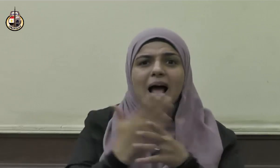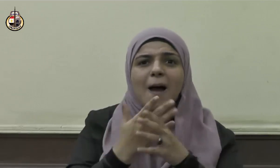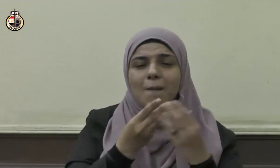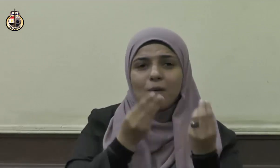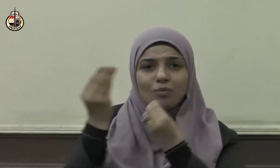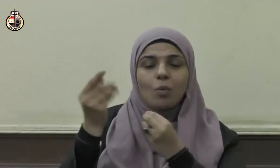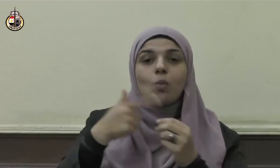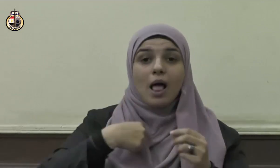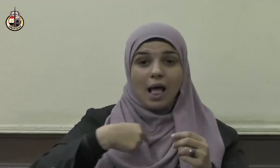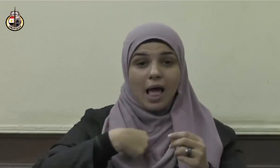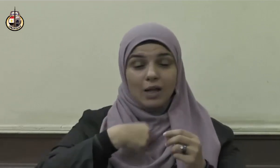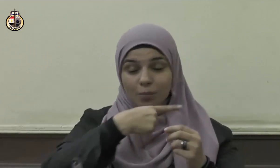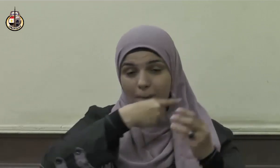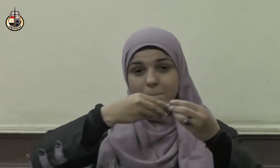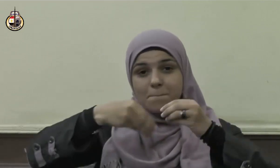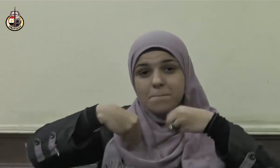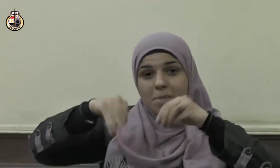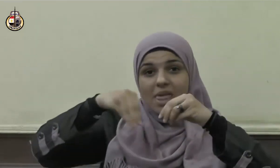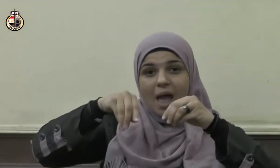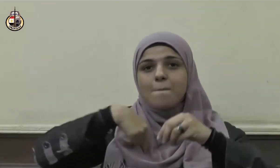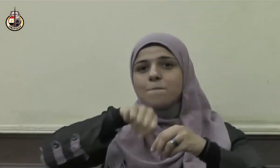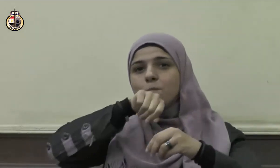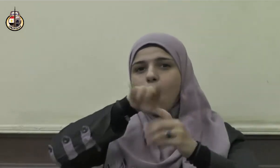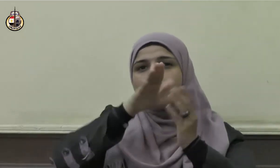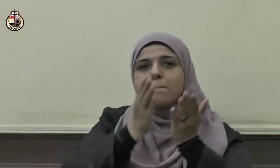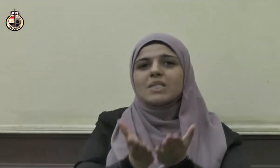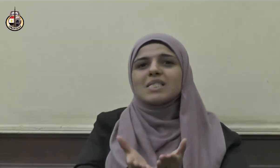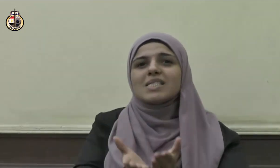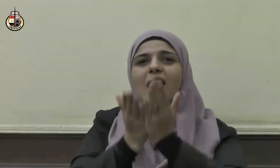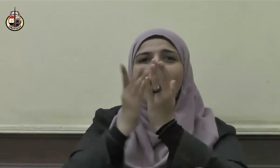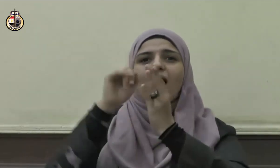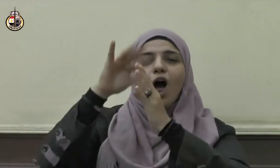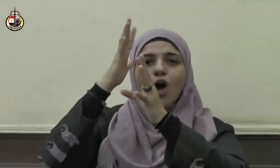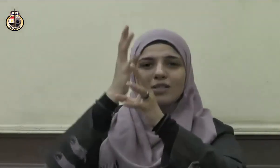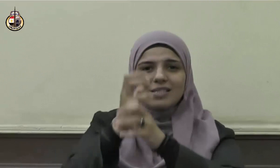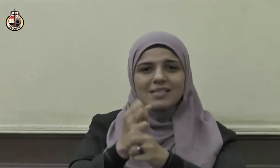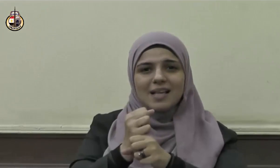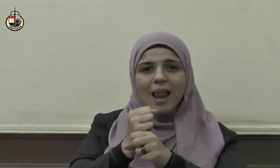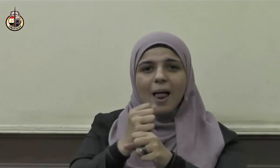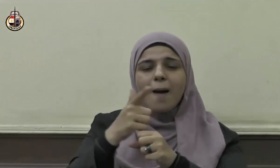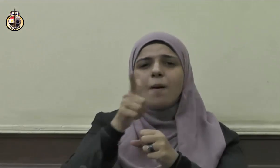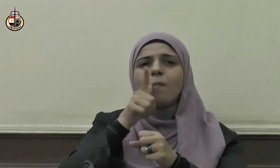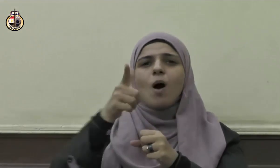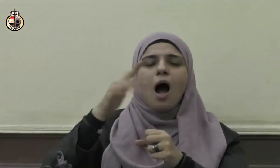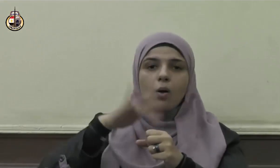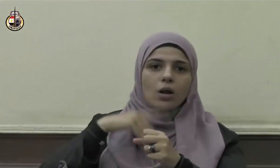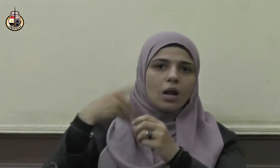إني بايعت رسول الله صلى الله عليه وسلم على النصح لكل مسلم.